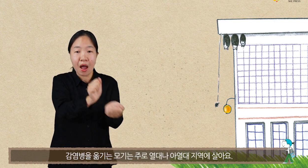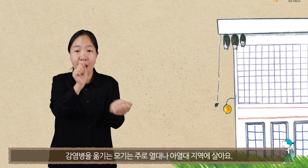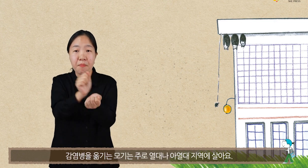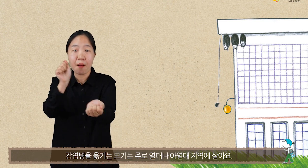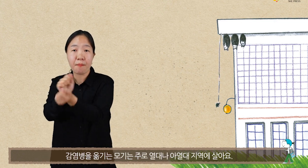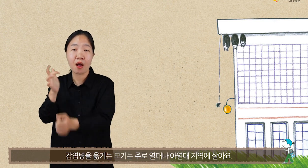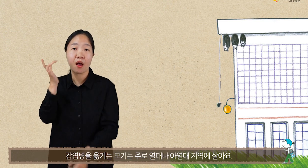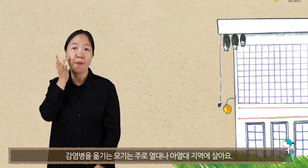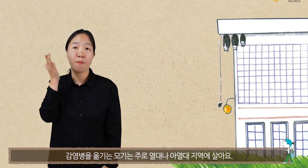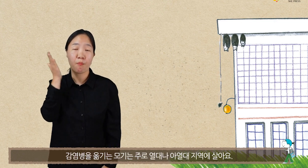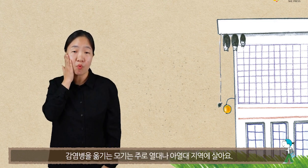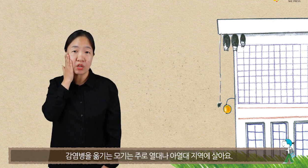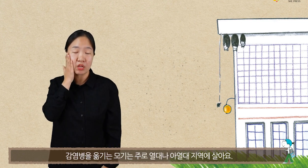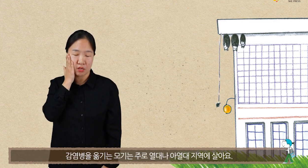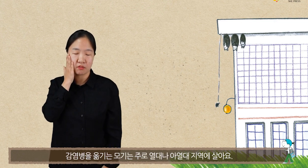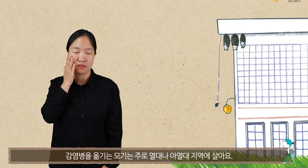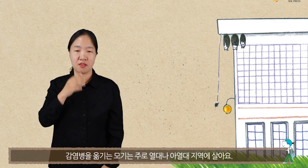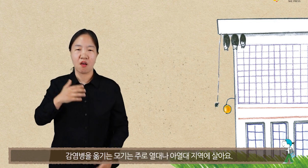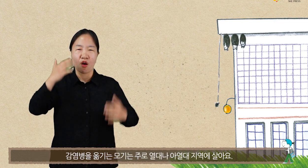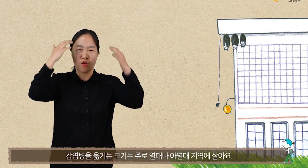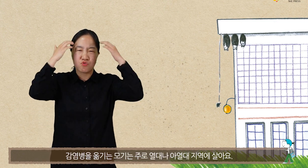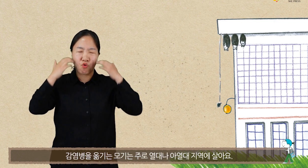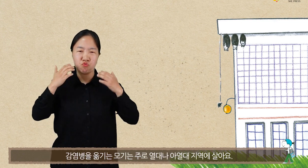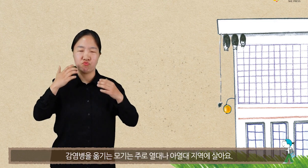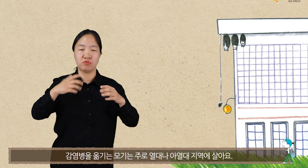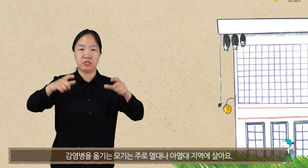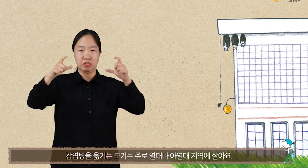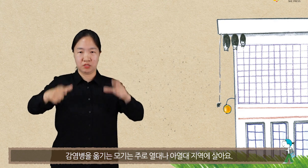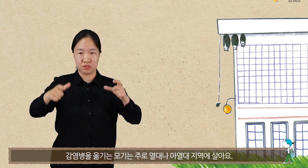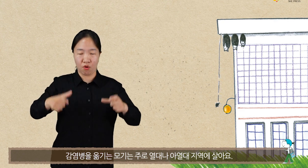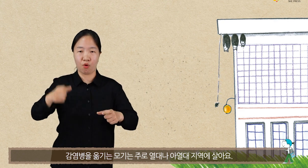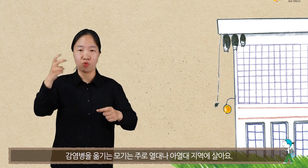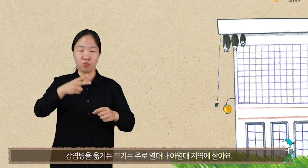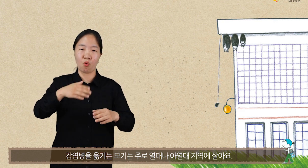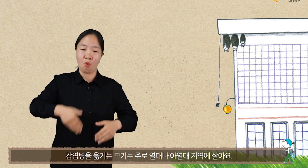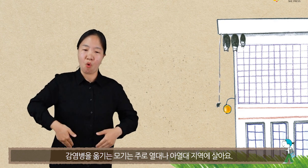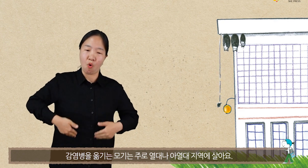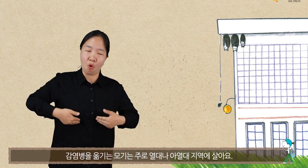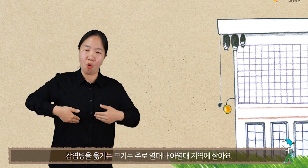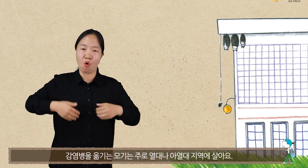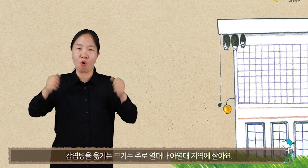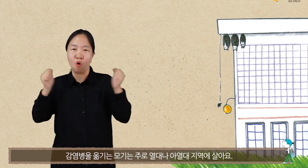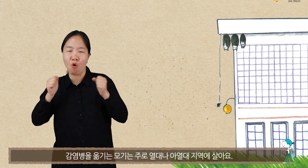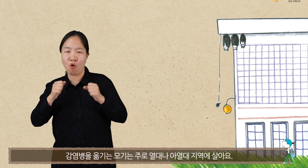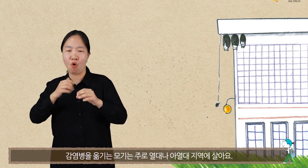감염병을 옮기는 모기는 주로 열대나 아열대 지역에 살아요.